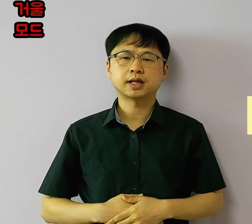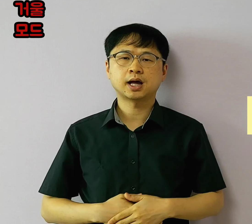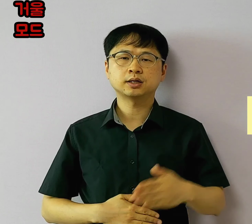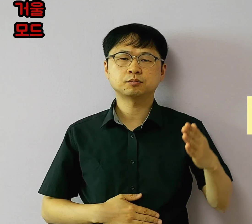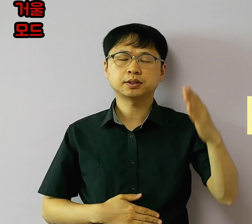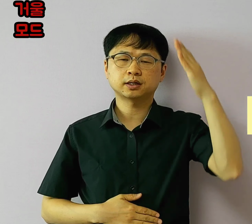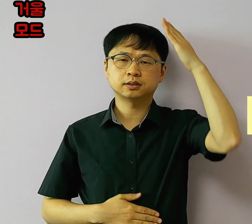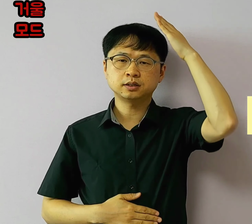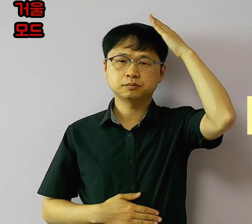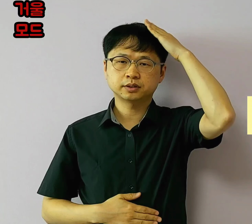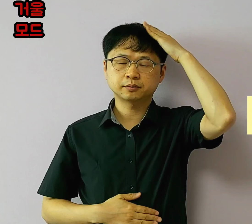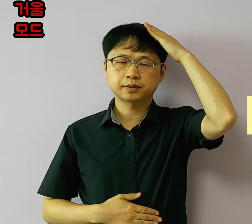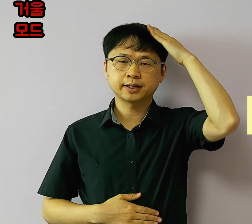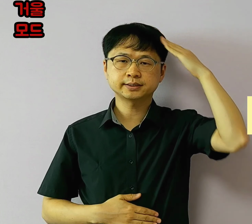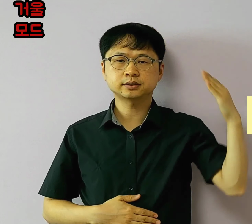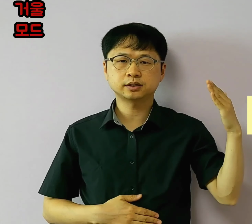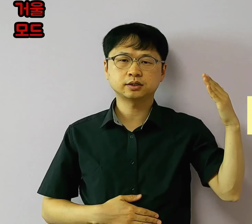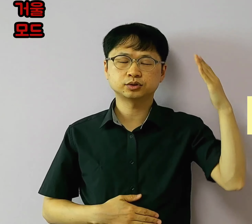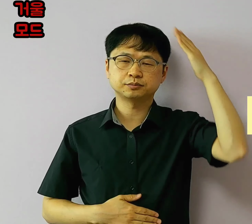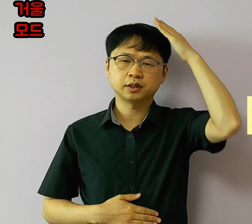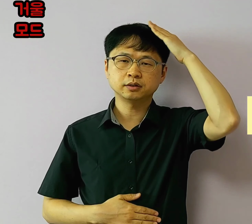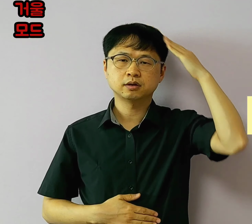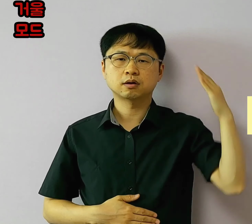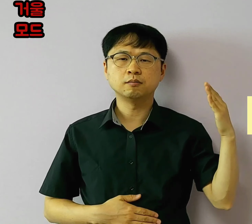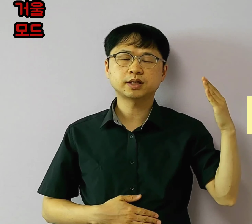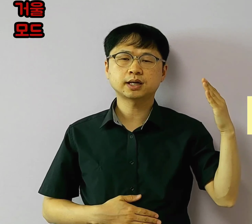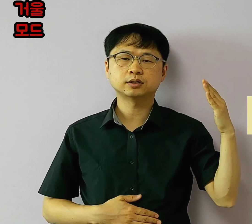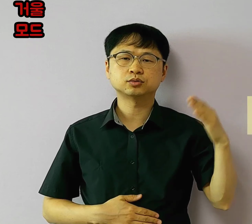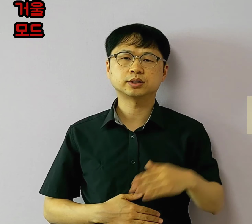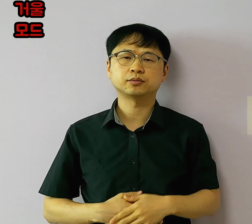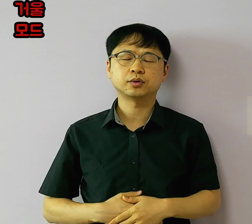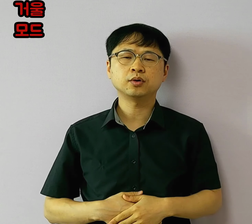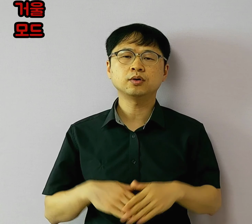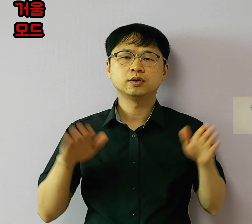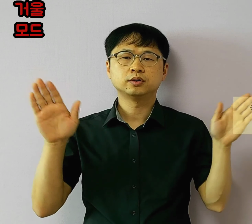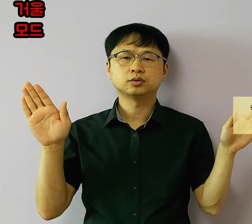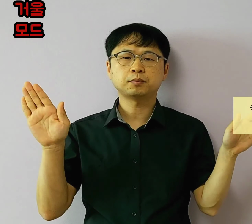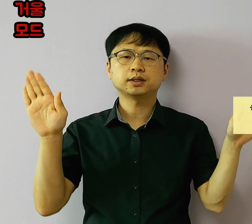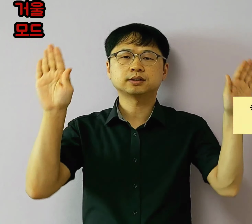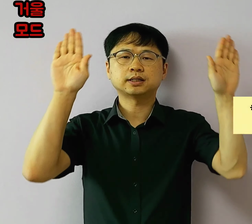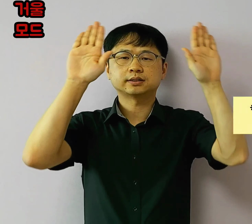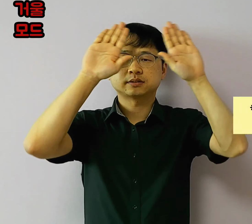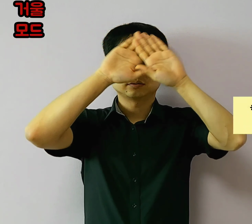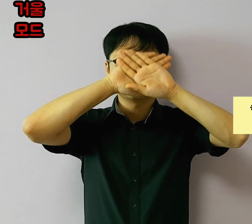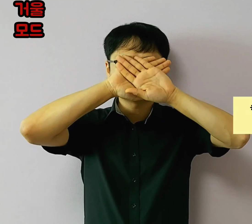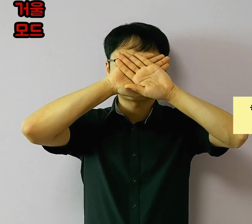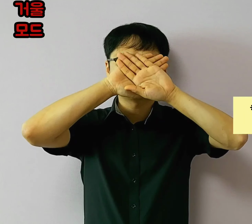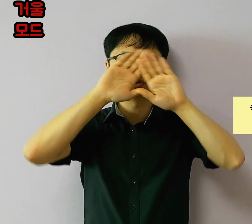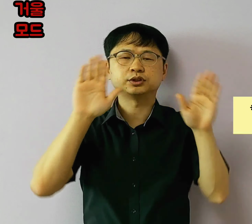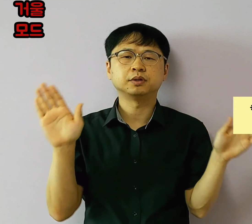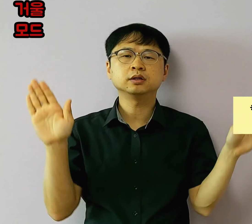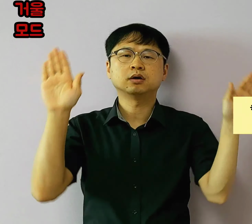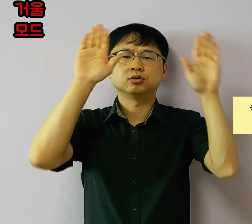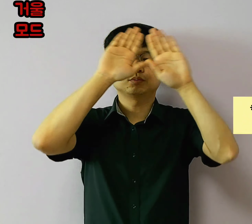됩니다. 손바닥을 머리 옆에 스쳐 내려주시면 검다라는 수어가 되고요. 손바닥을 닫아서 눈앞을 가려주시면